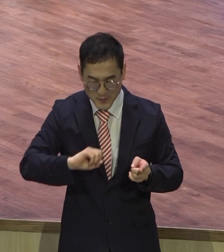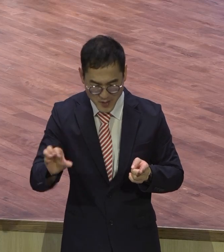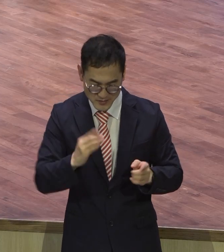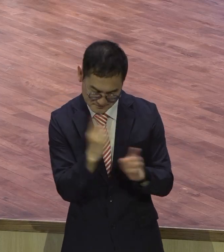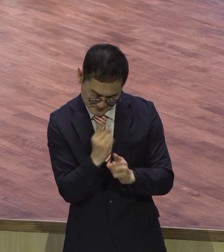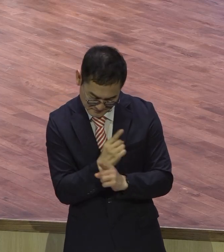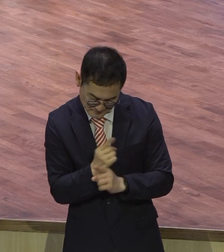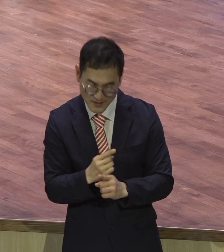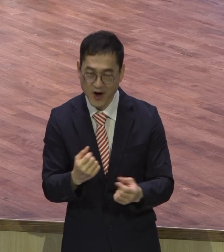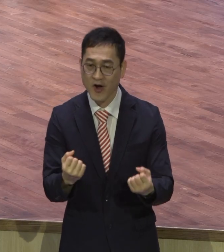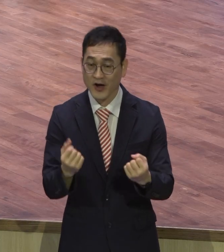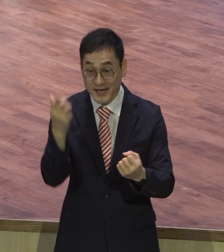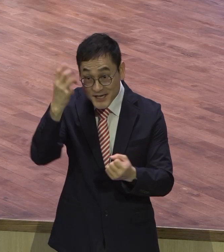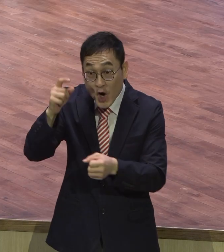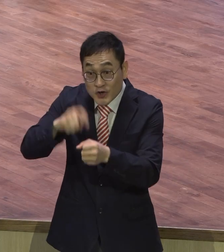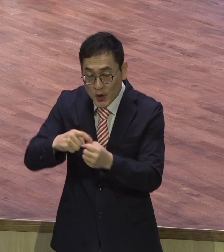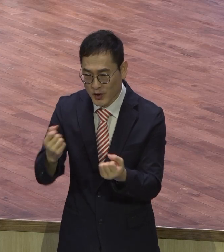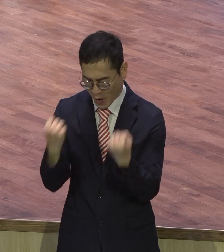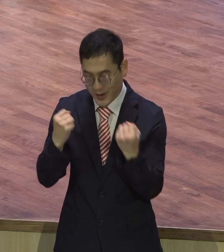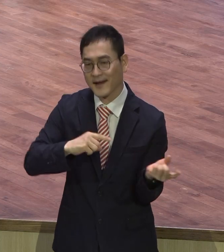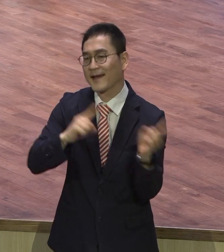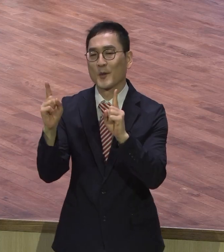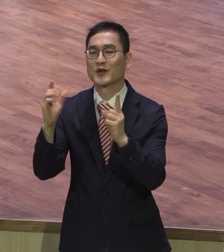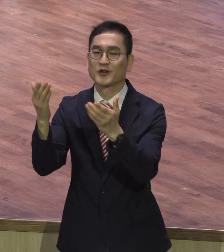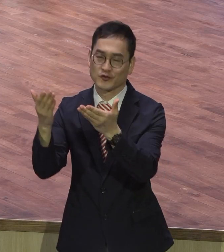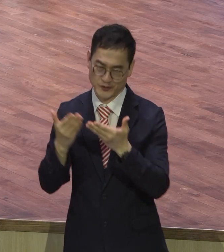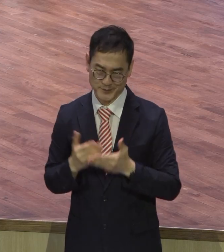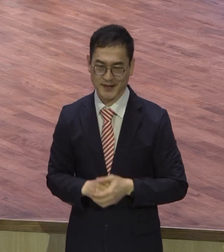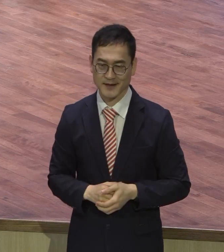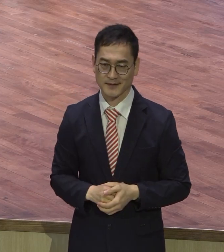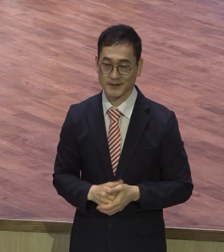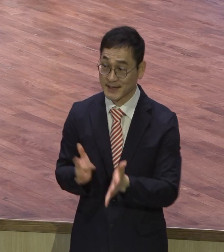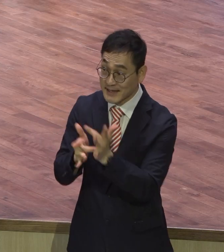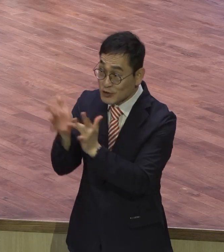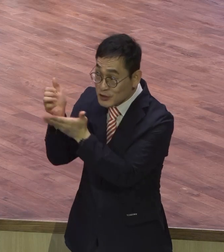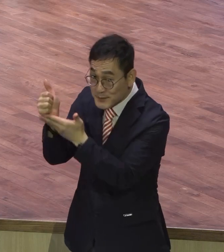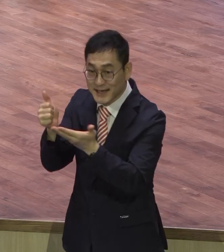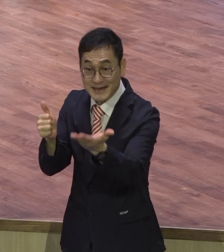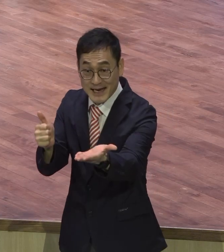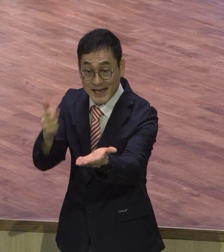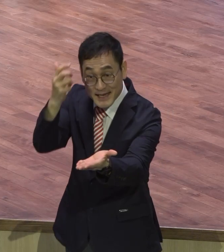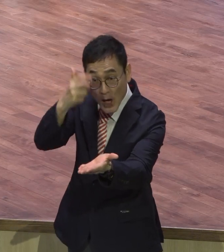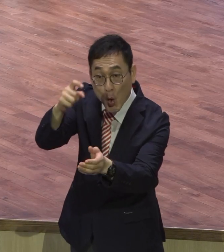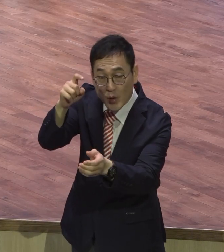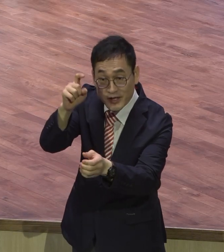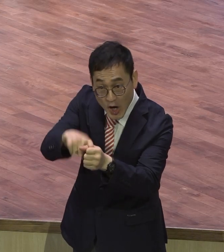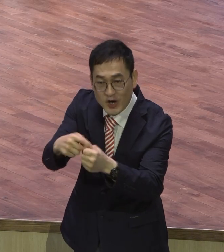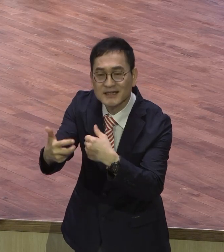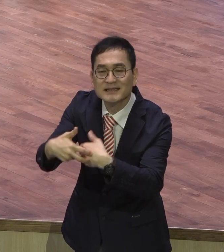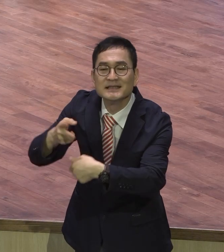회복시켜 주십니다. 이 예수님께서 바로 당신 영혼의 의사십니다.